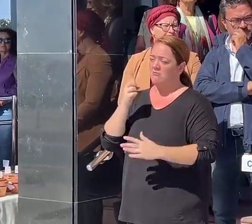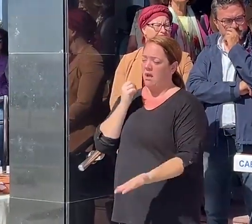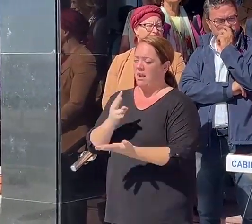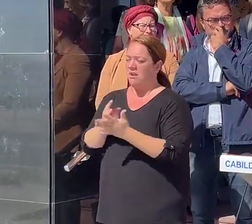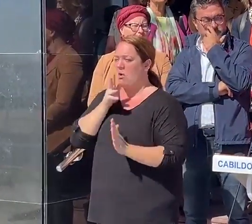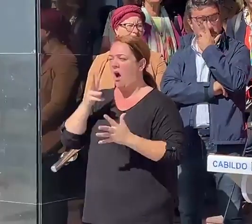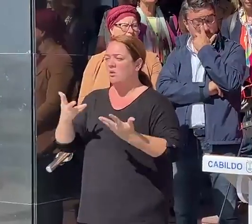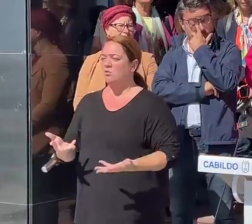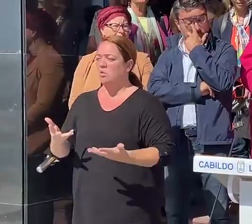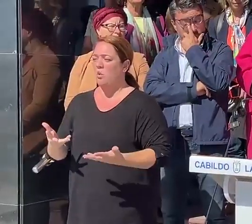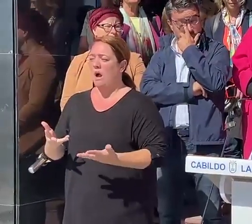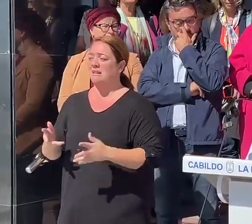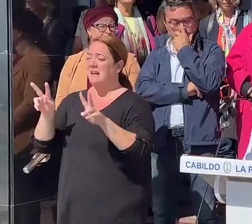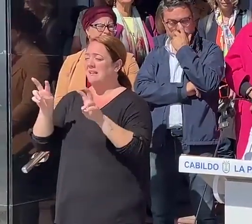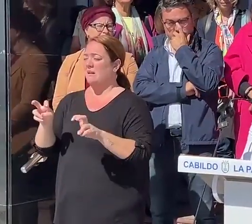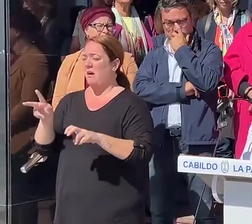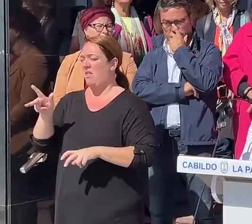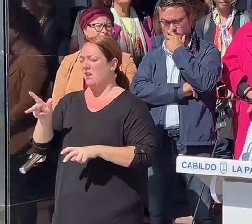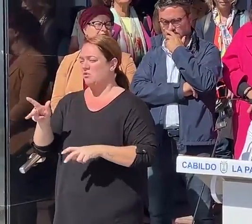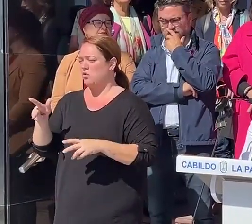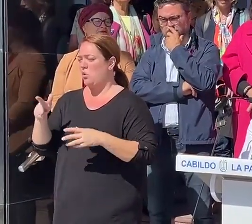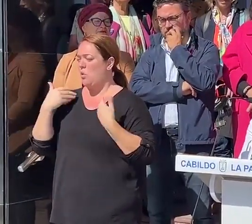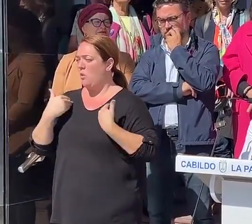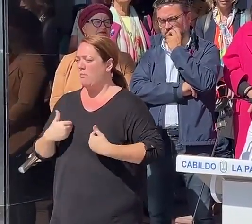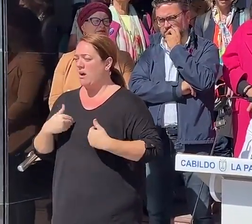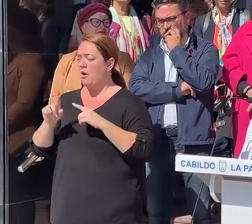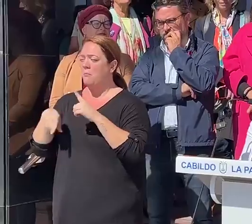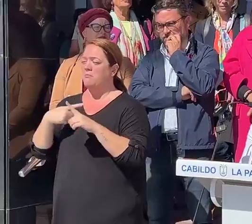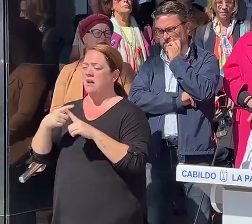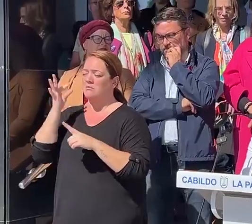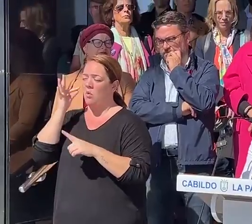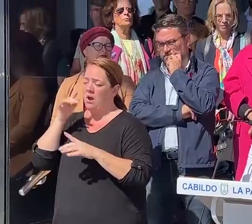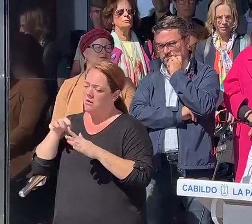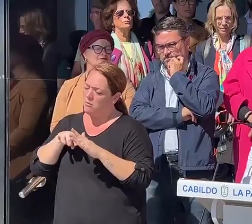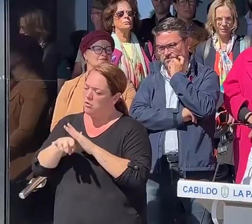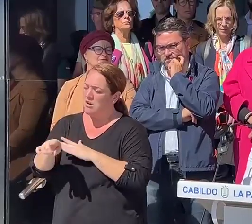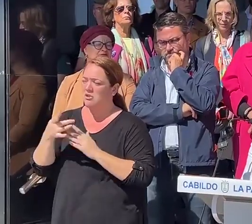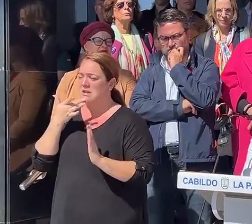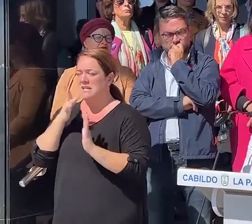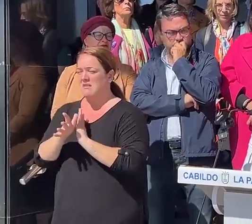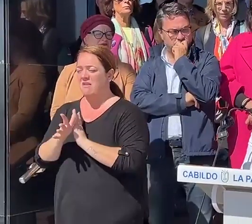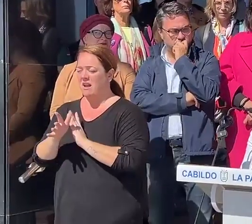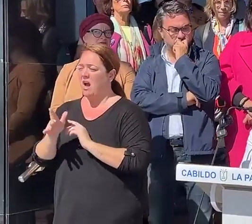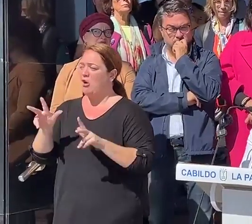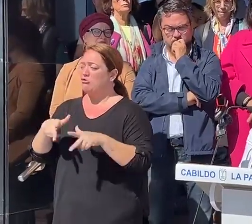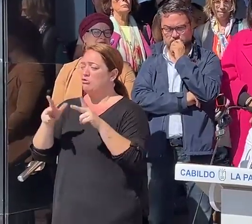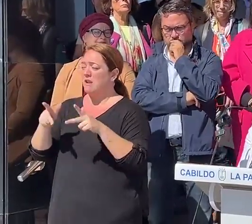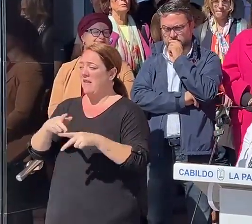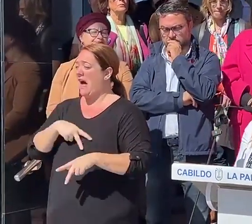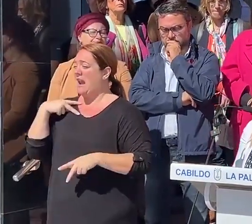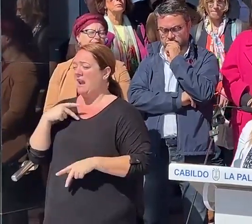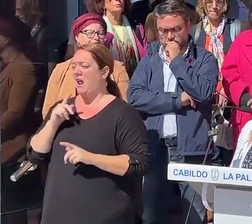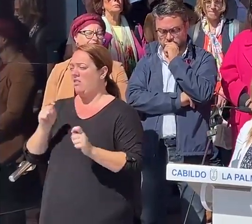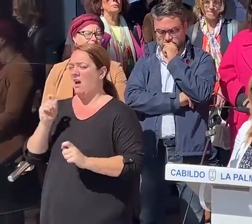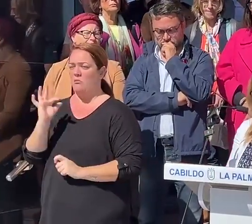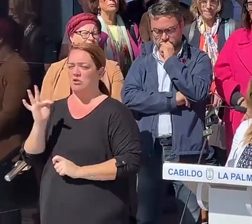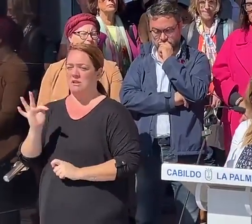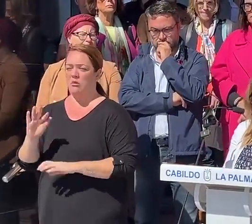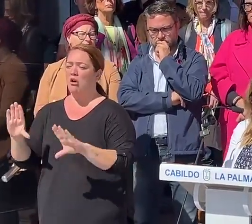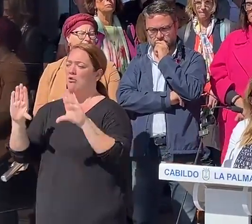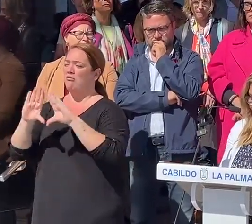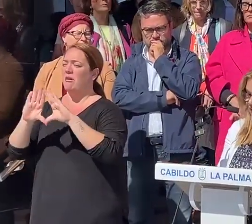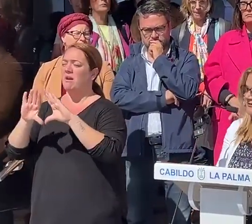desafío actual en materia de derechos humanos y el progreso de las mujeres es un factor que beneficia a toda la sociedad. El